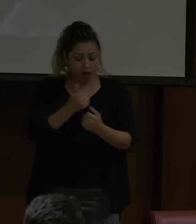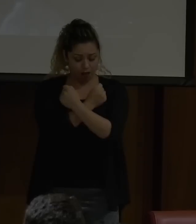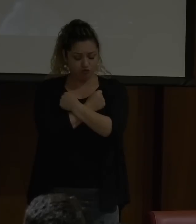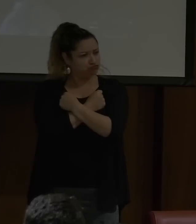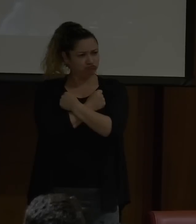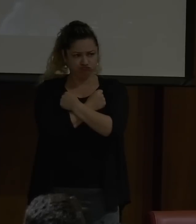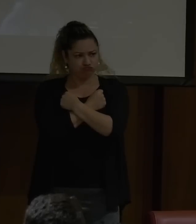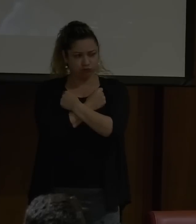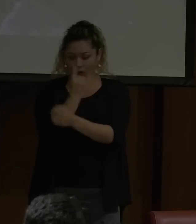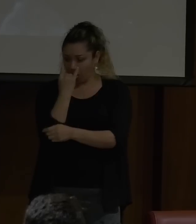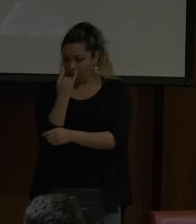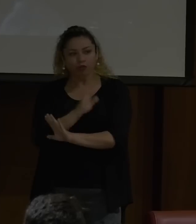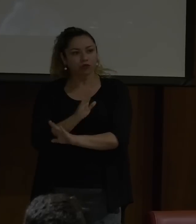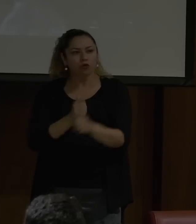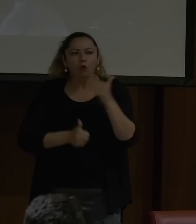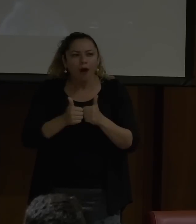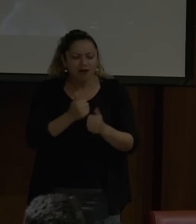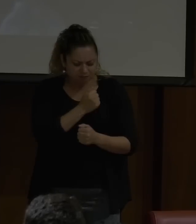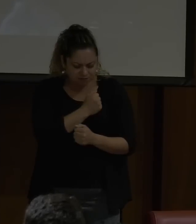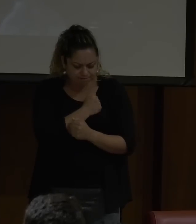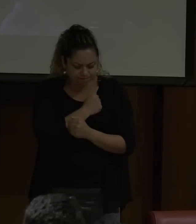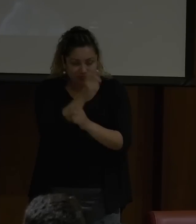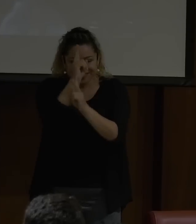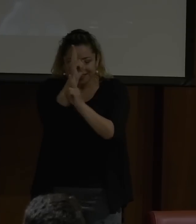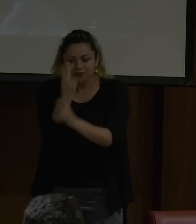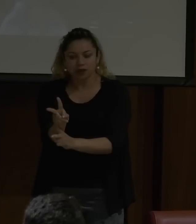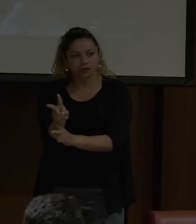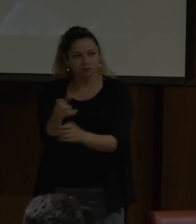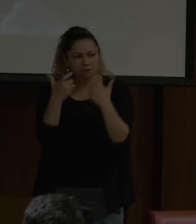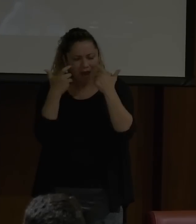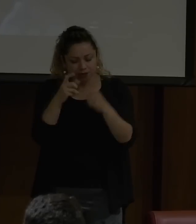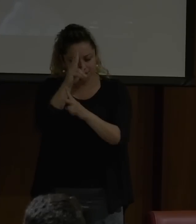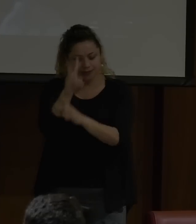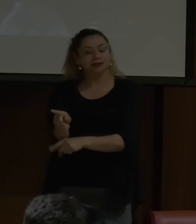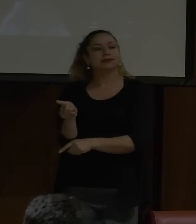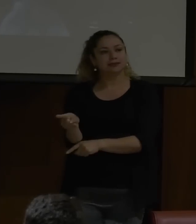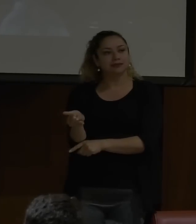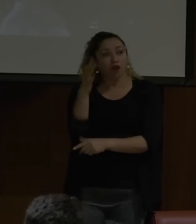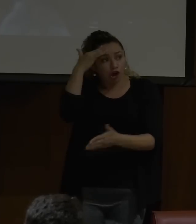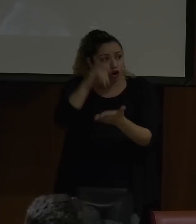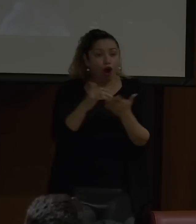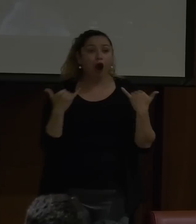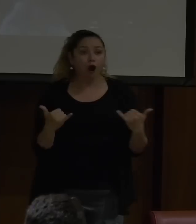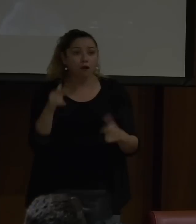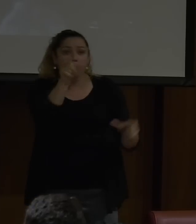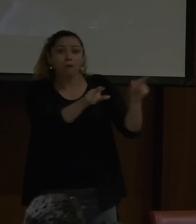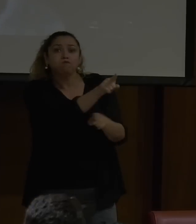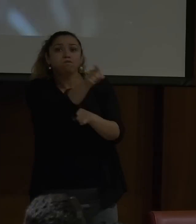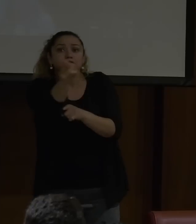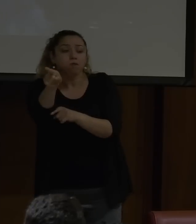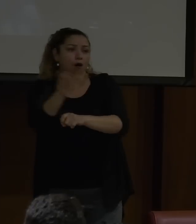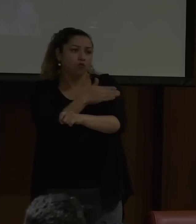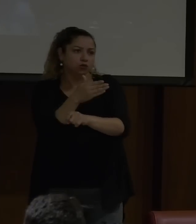amor, sino el respeto. Y yo creo que antes que nada, en medio de todos estos músicos de hoy en día, entre otras cosas, no quiero